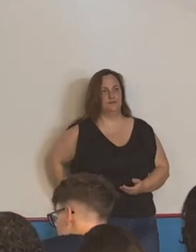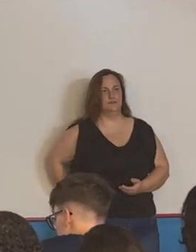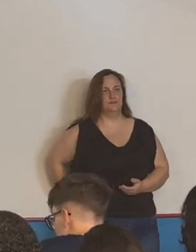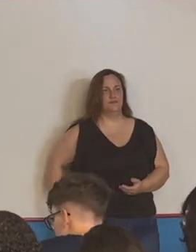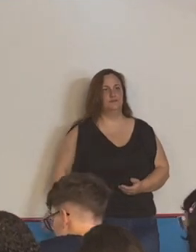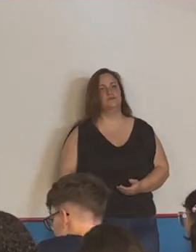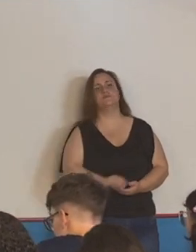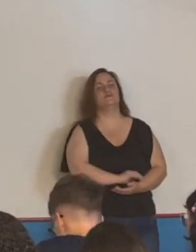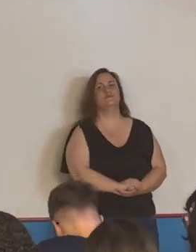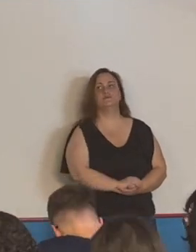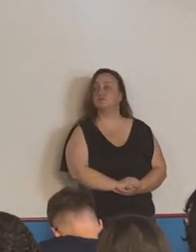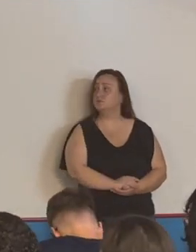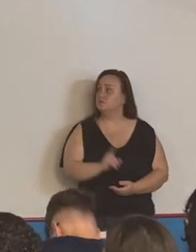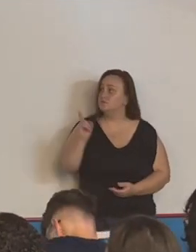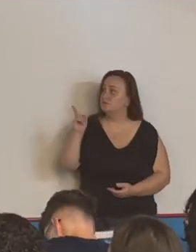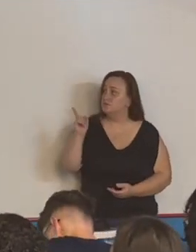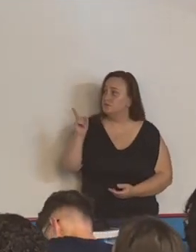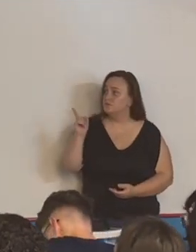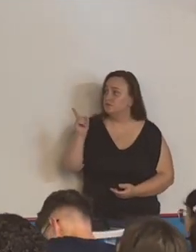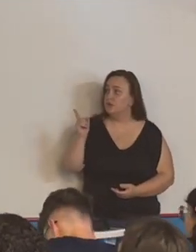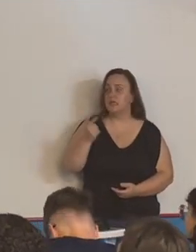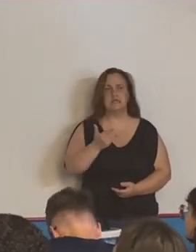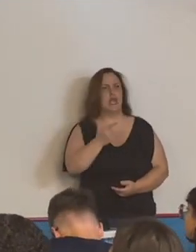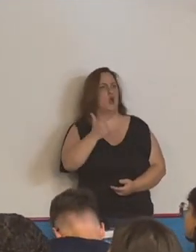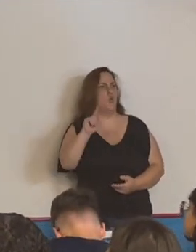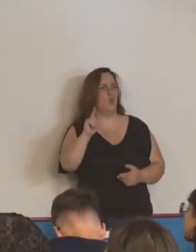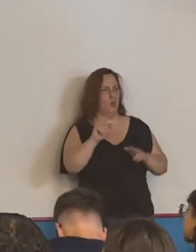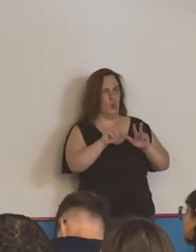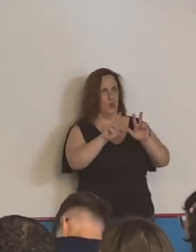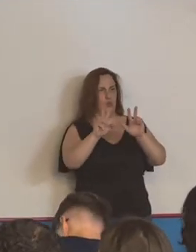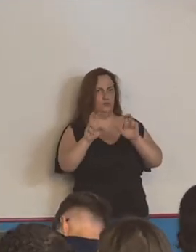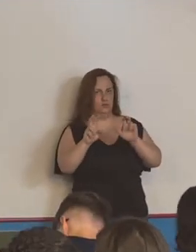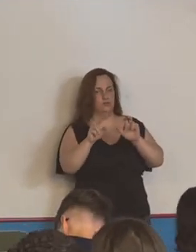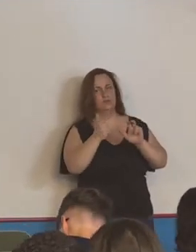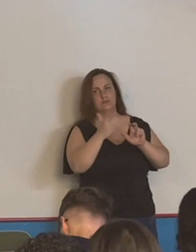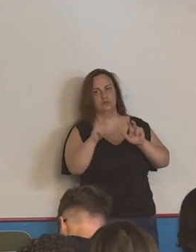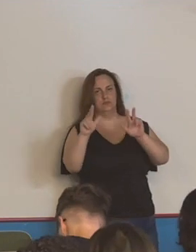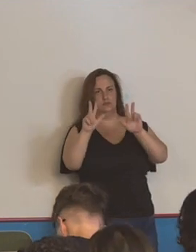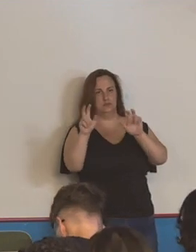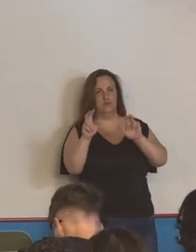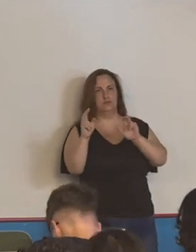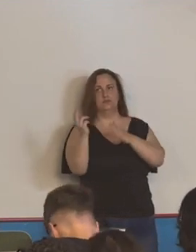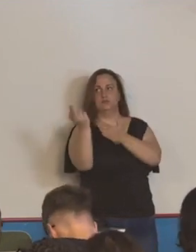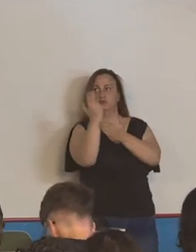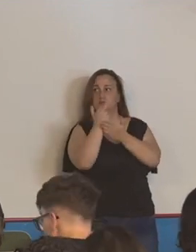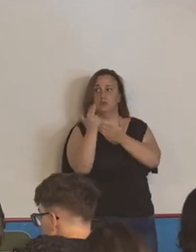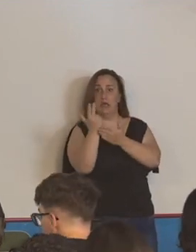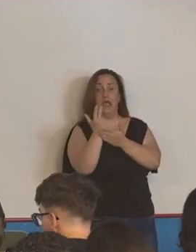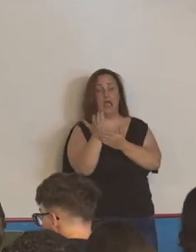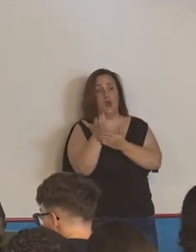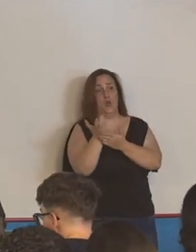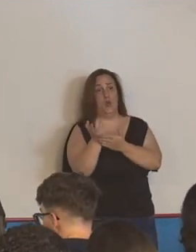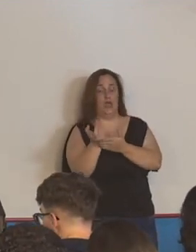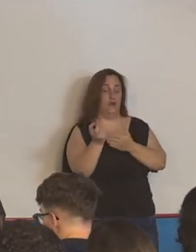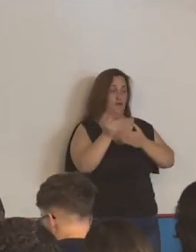Bem, essa aqui é uma série, essa é uma outra série que eu até quero voltar a